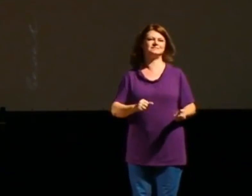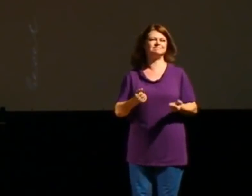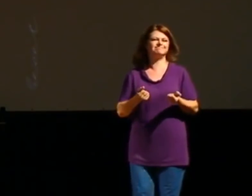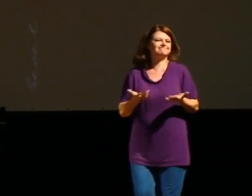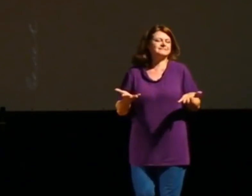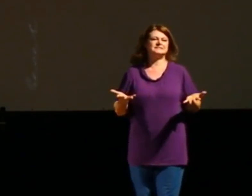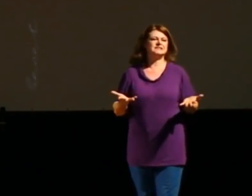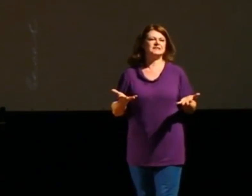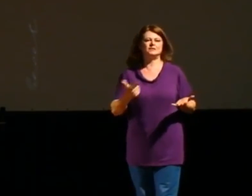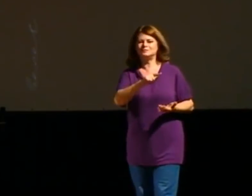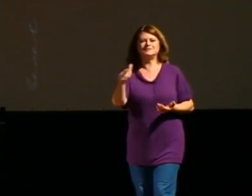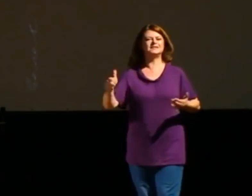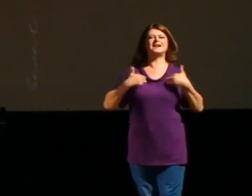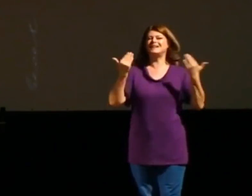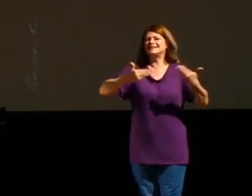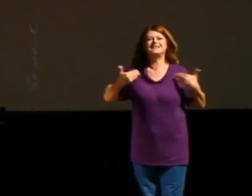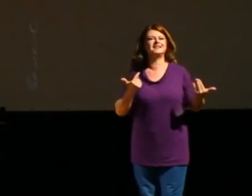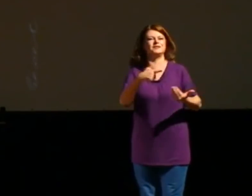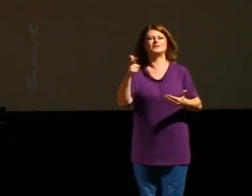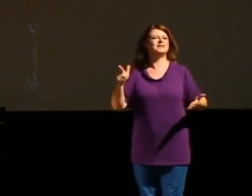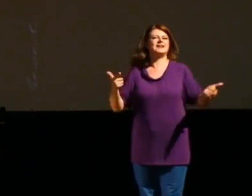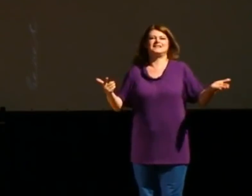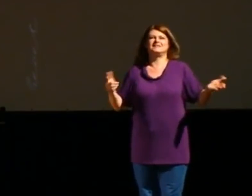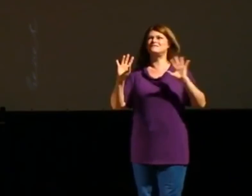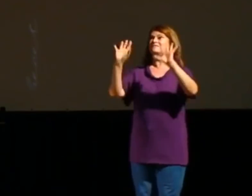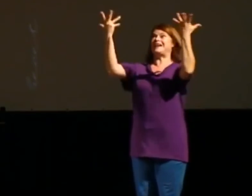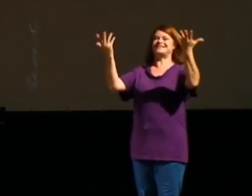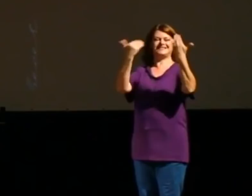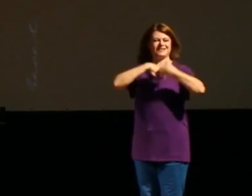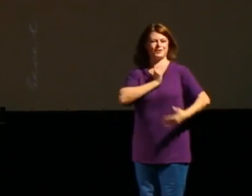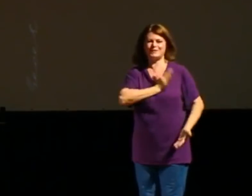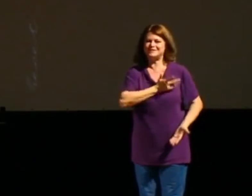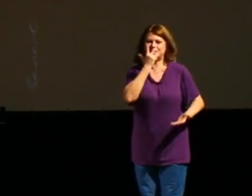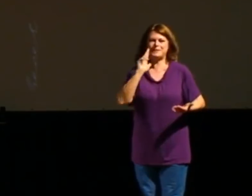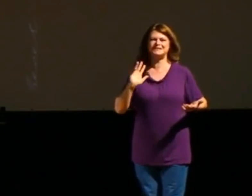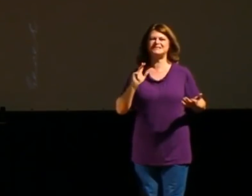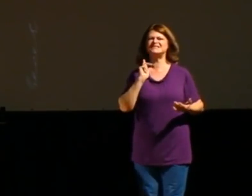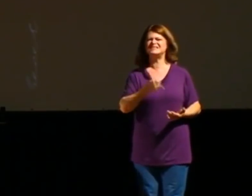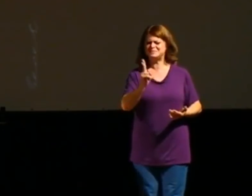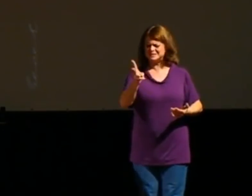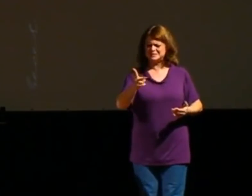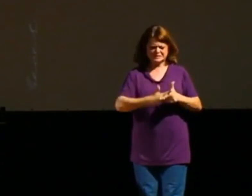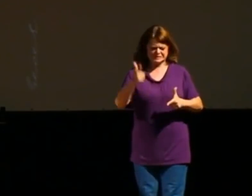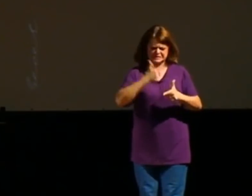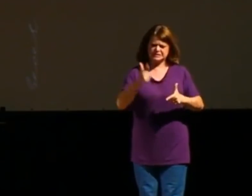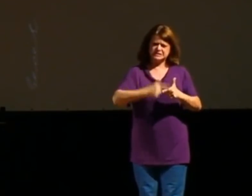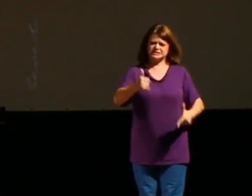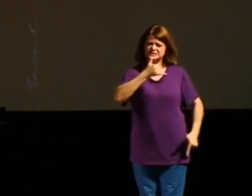recusam a deixar a festa entrar de novo na sua vida. Eu falei aqui há um ou dois domingos atrás sobre um